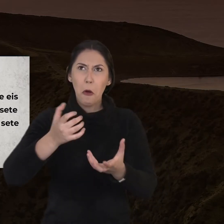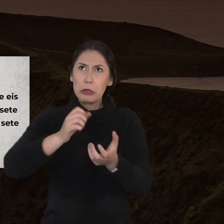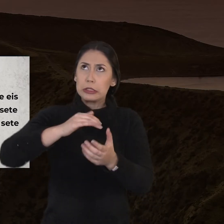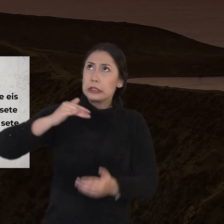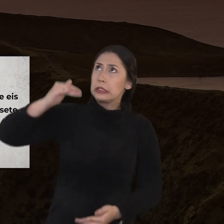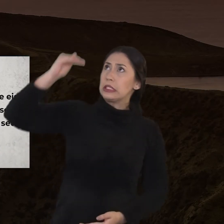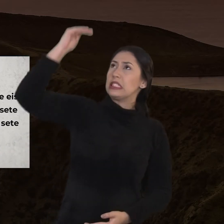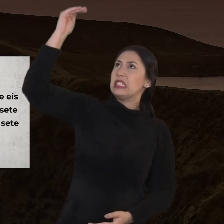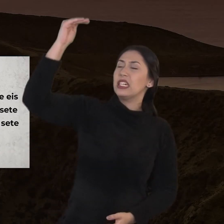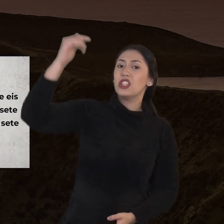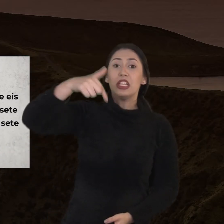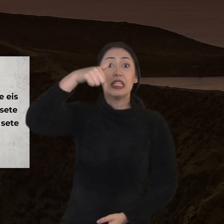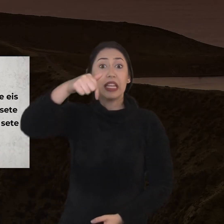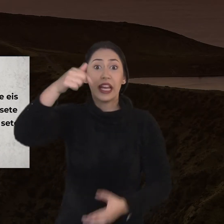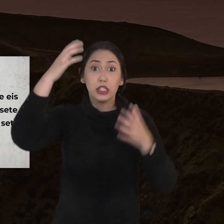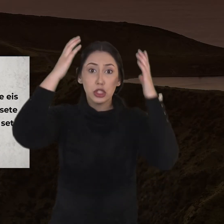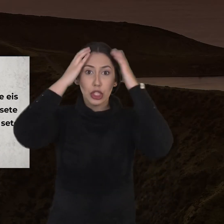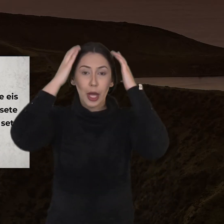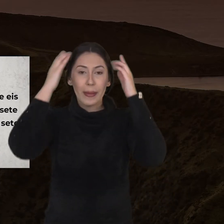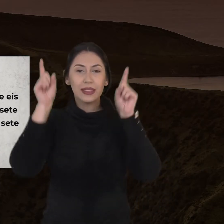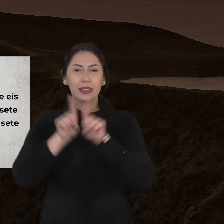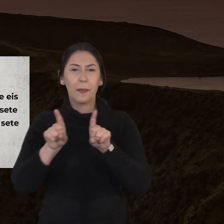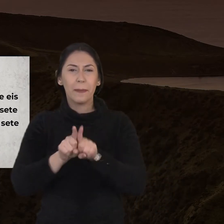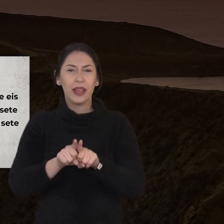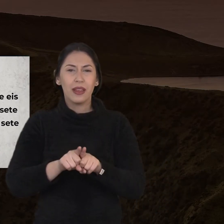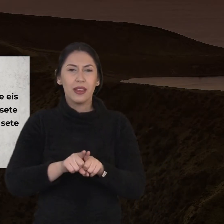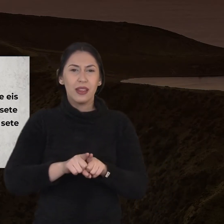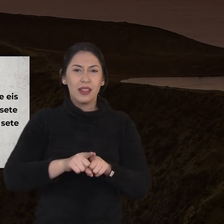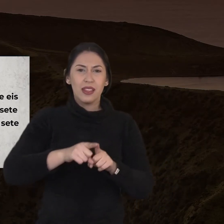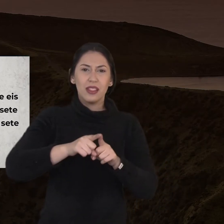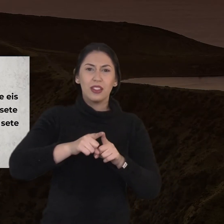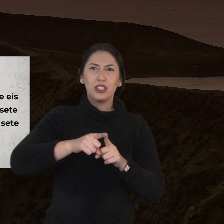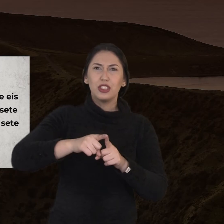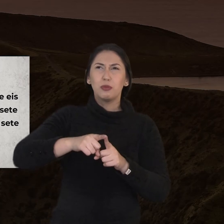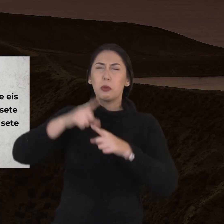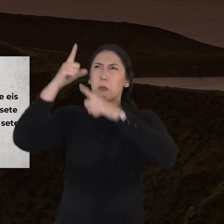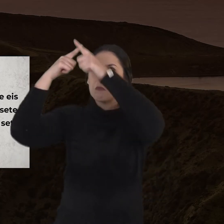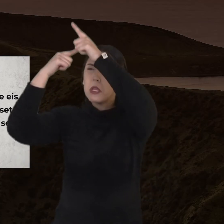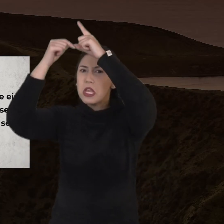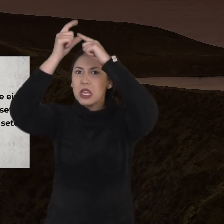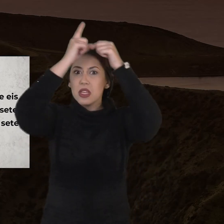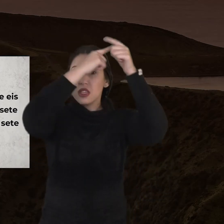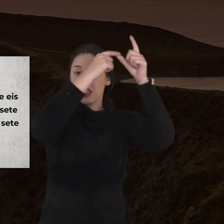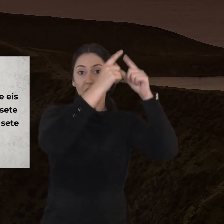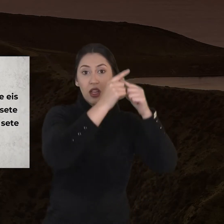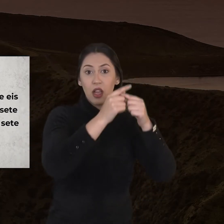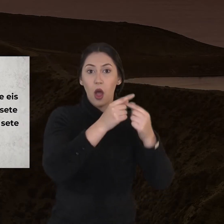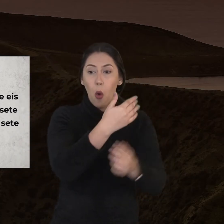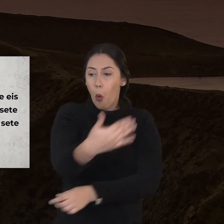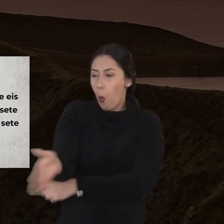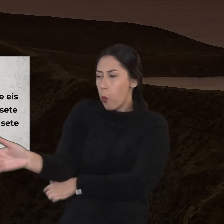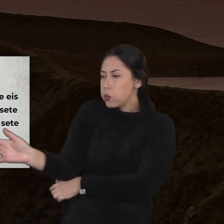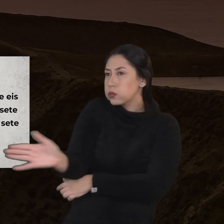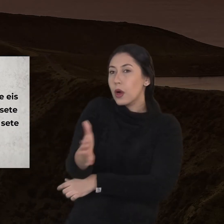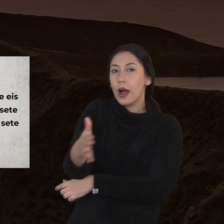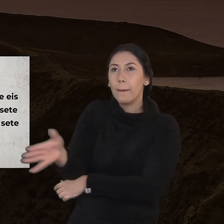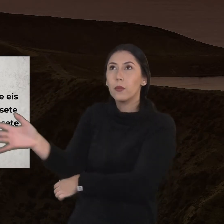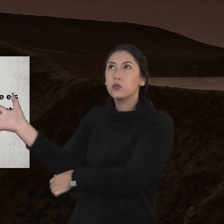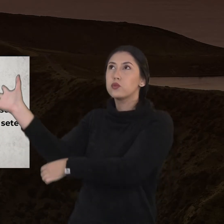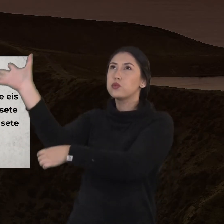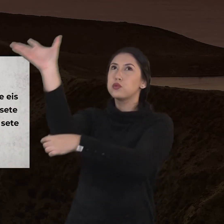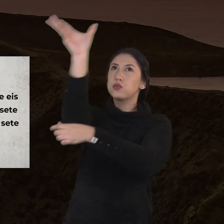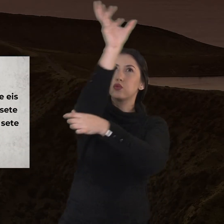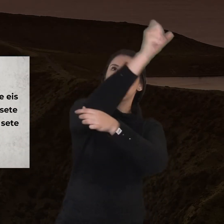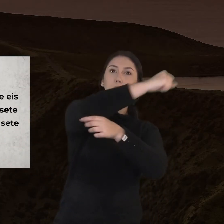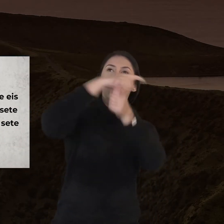chifres e nas cabeças sete diademas a sua cauda arrastava terça parte das estrelas do céu